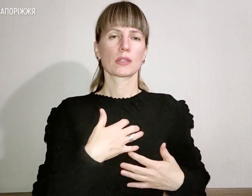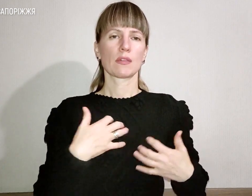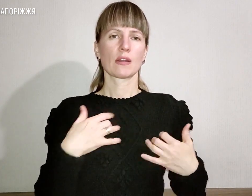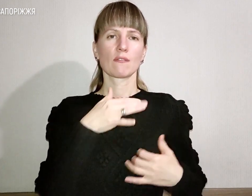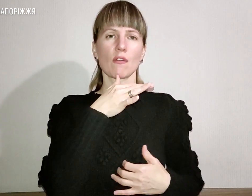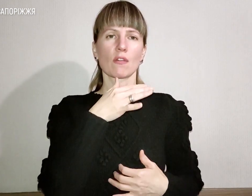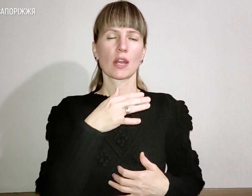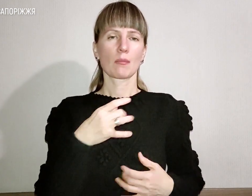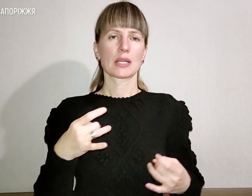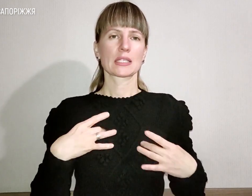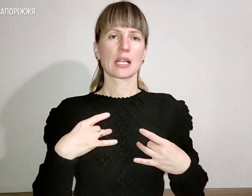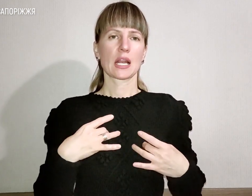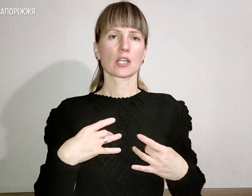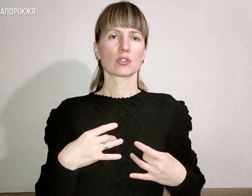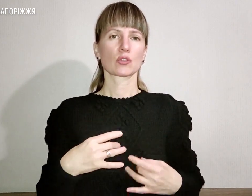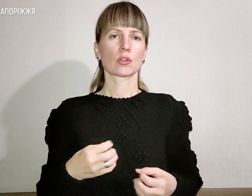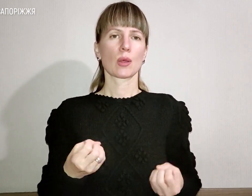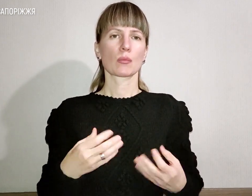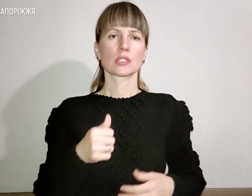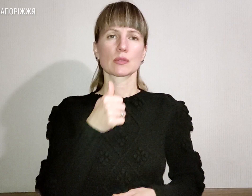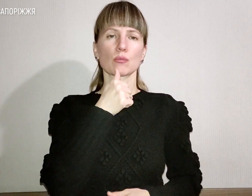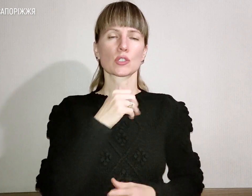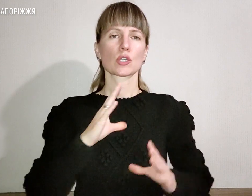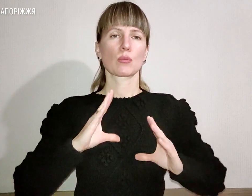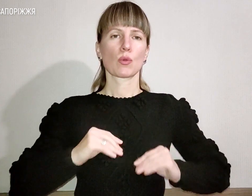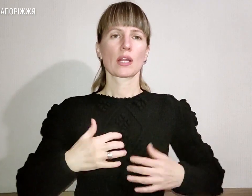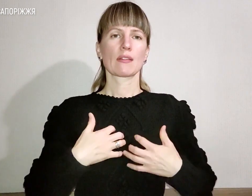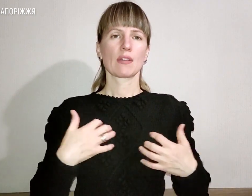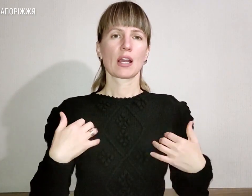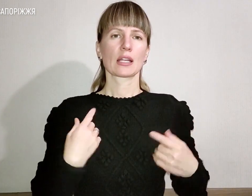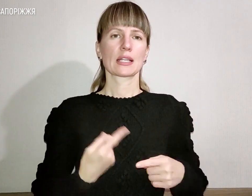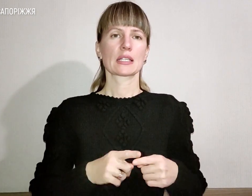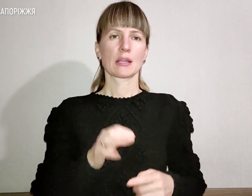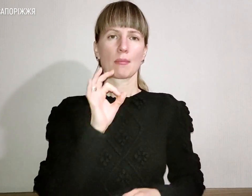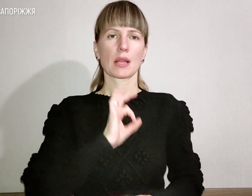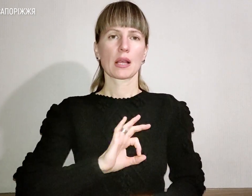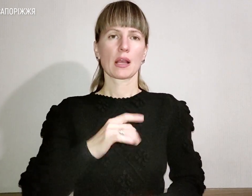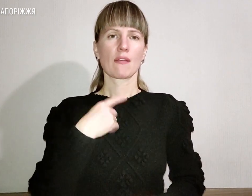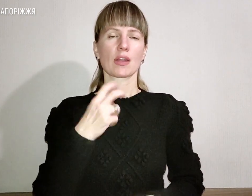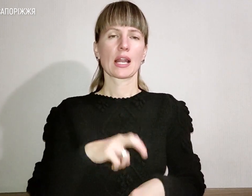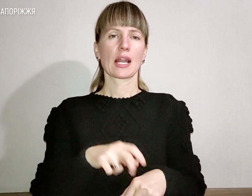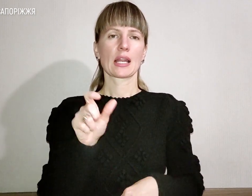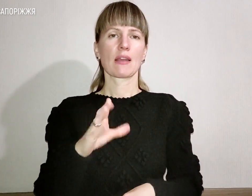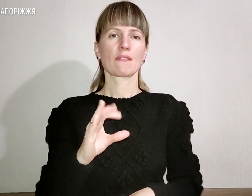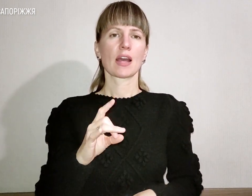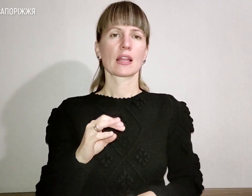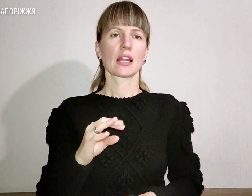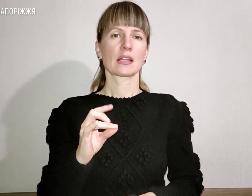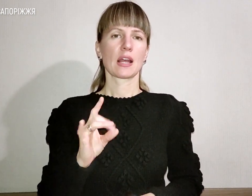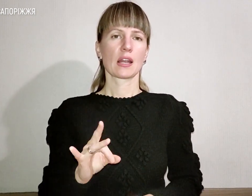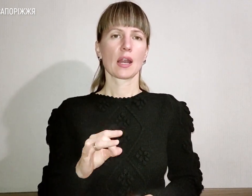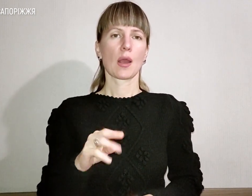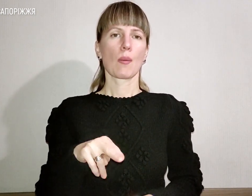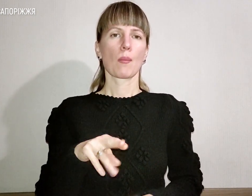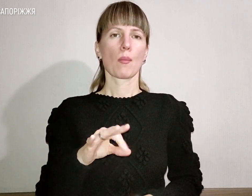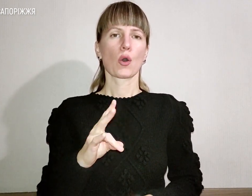стресу. Найпростіший спосіб заспокоїти тварину – це медикаменти, каже лікарка-ветеринар Дар'я Пономаренко. Та лікарка